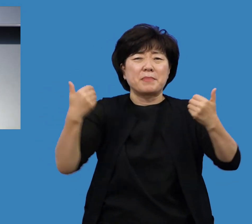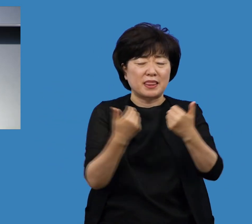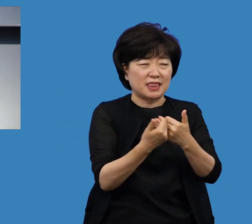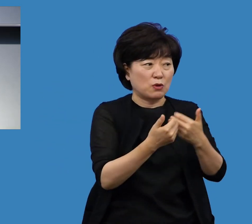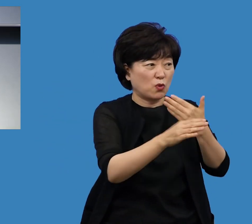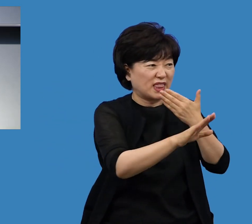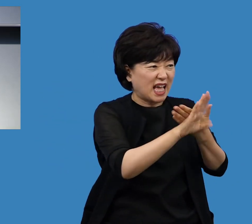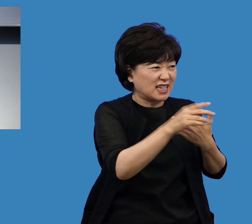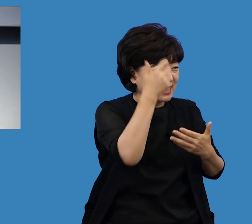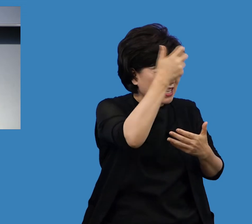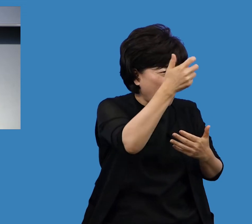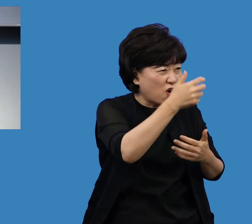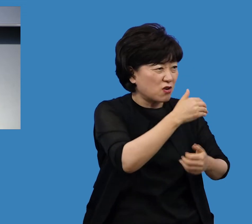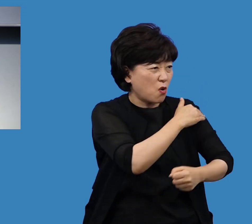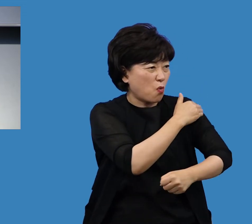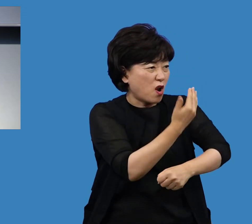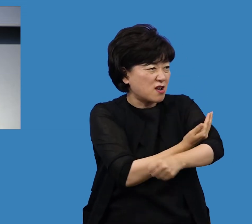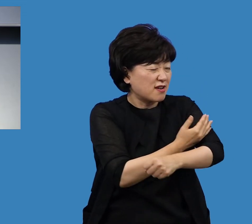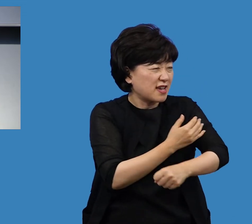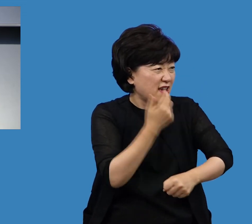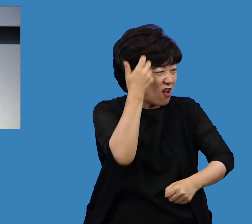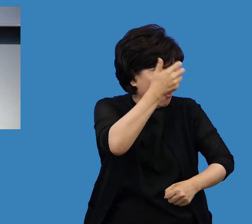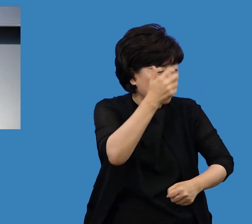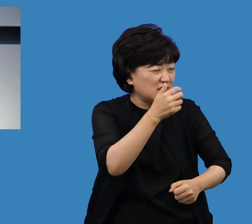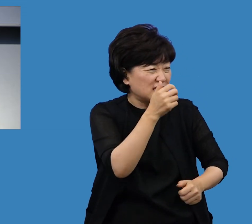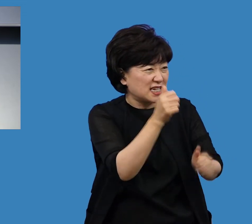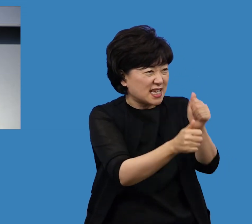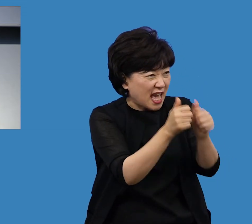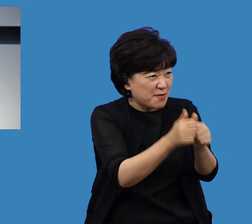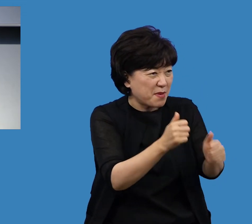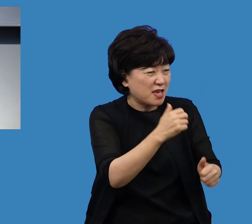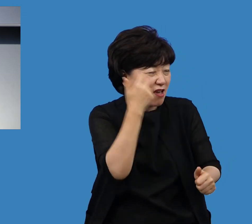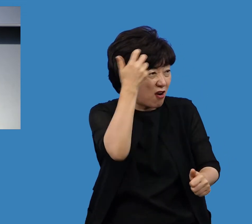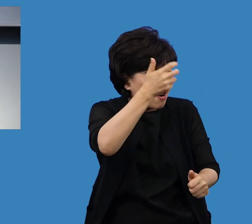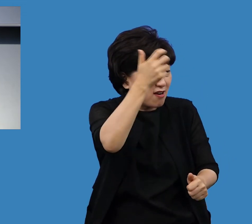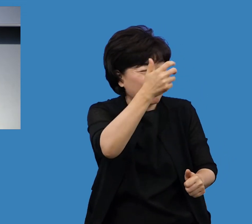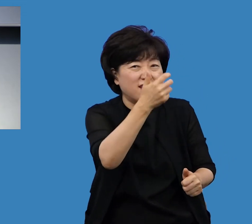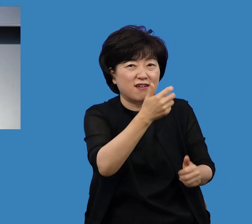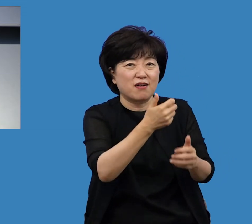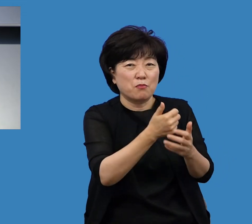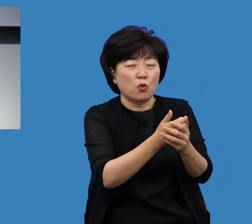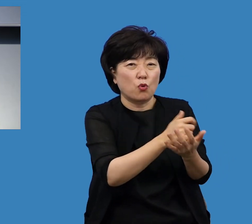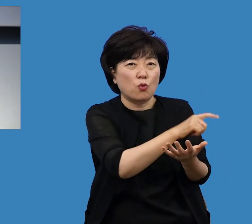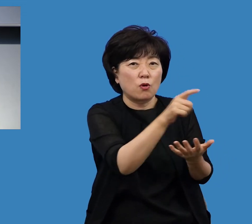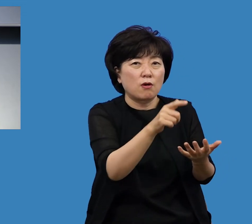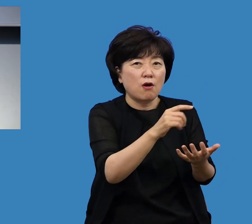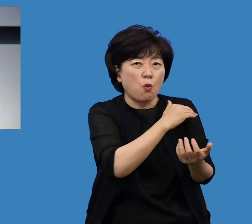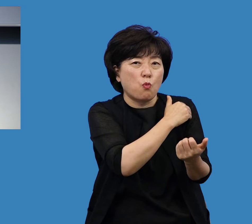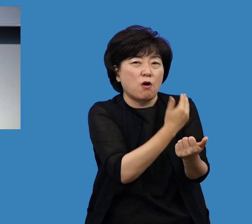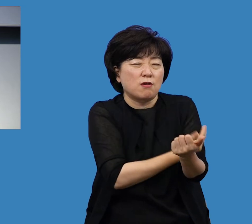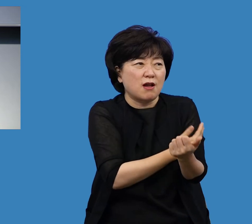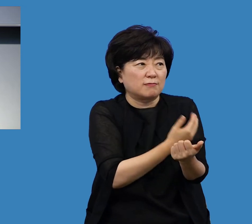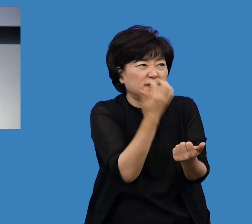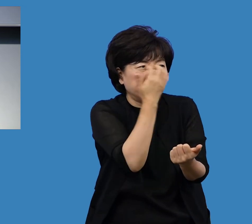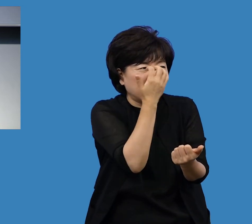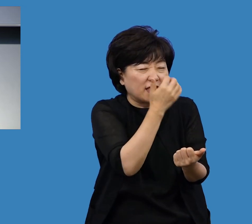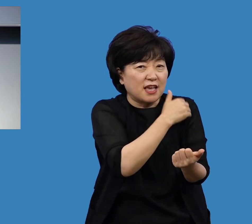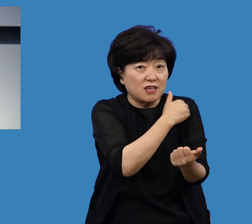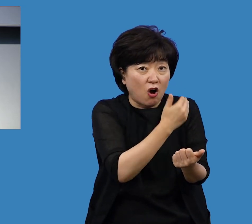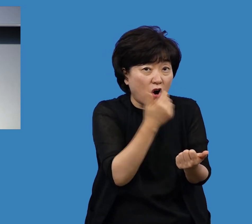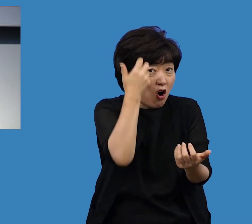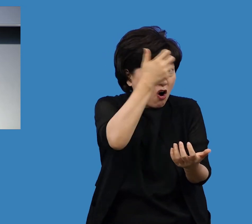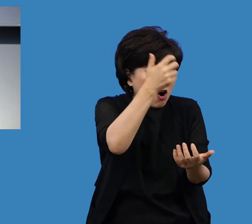있어. 무슨 권력의 영이든 게임의 영이든 음란의 영이든 뭔가 있어. 그럼 이게 여러분 언제 강해져요? 계속 그걸 볼 때.